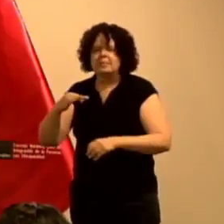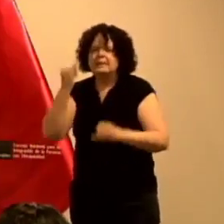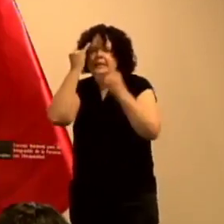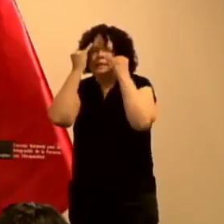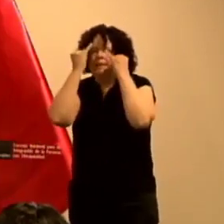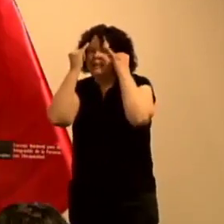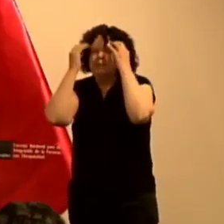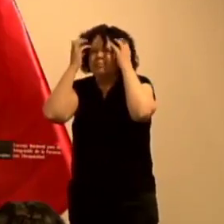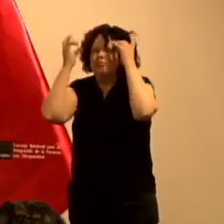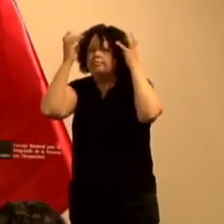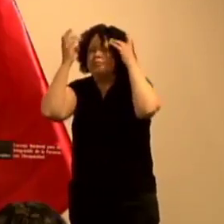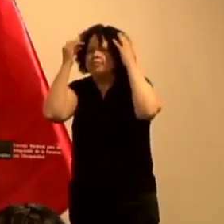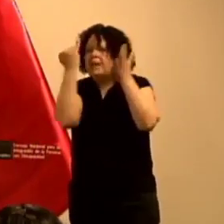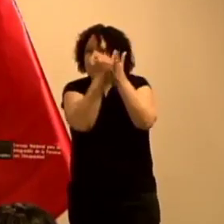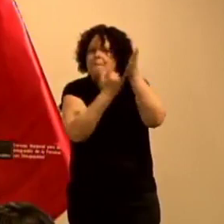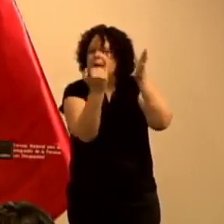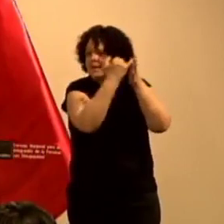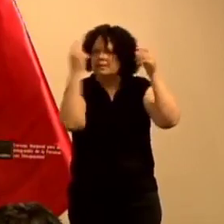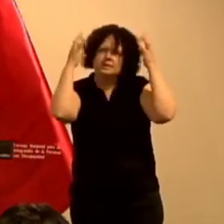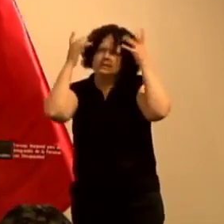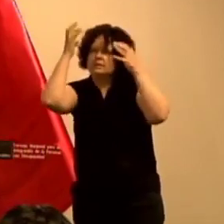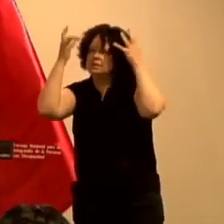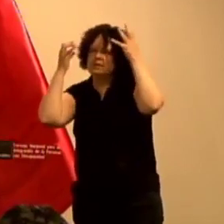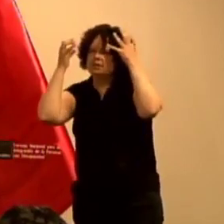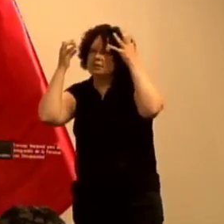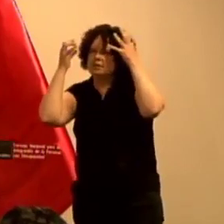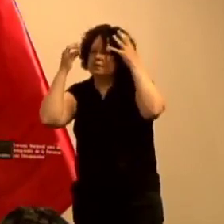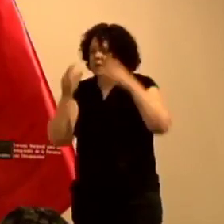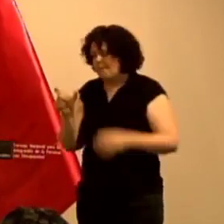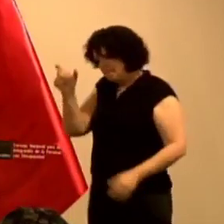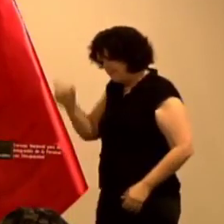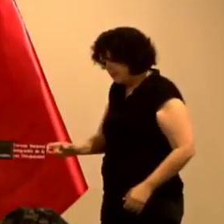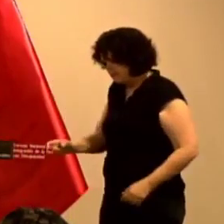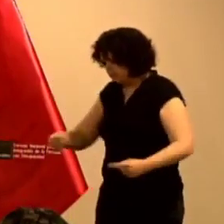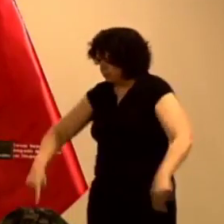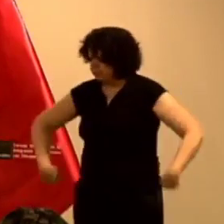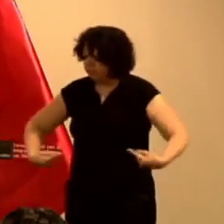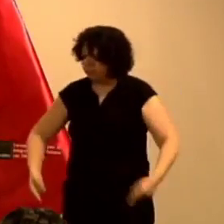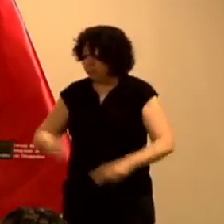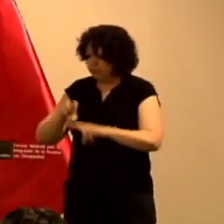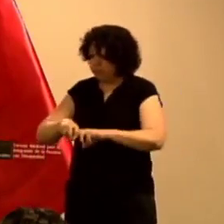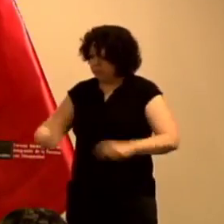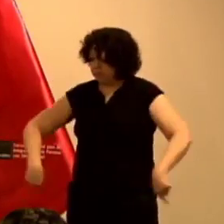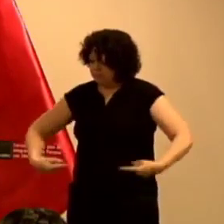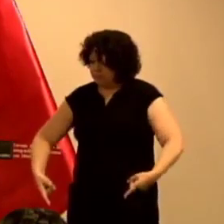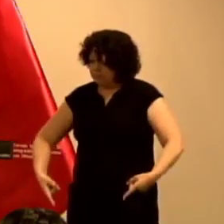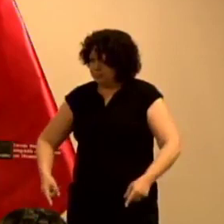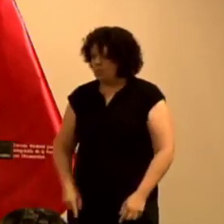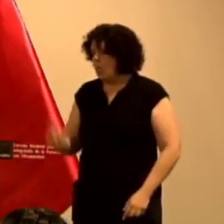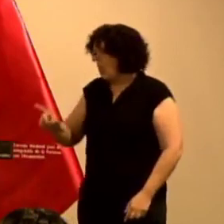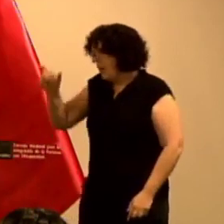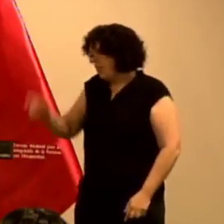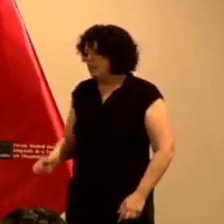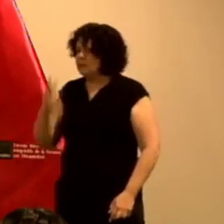las clásicas imágenes gráficas que tenemos en la mente es una persona en silla de ruedas, una persona